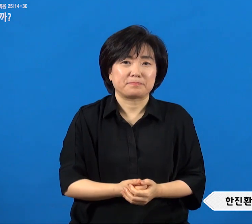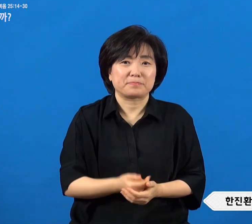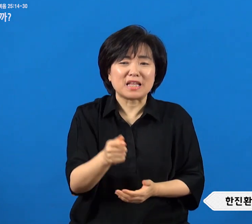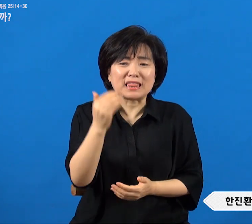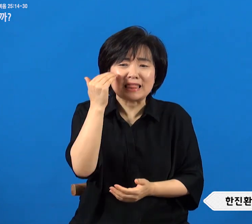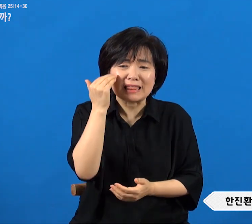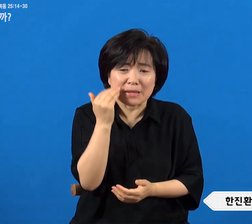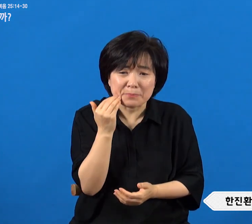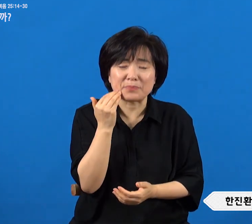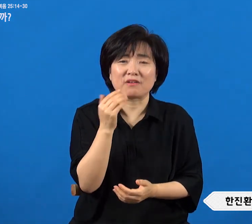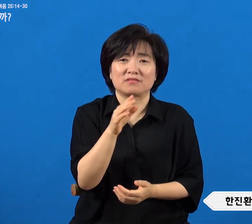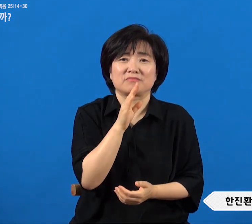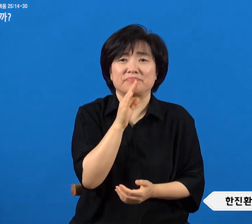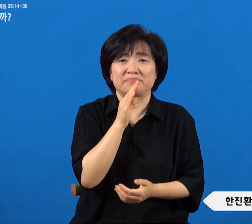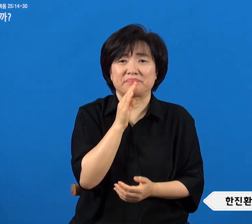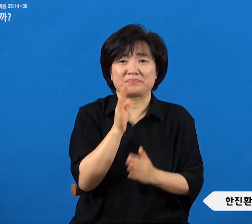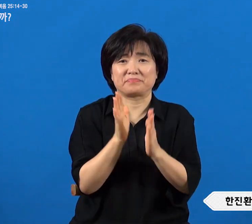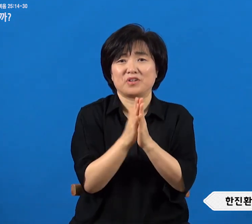남기려면 그렇게 남겨야지.